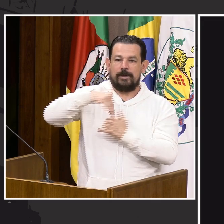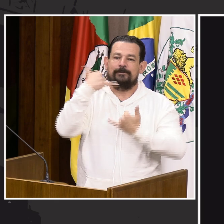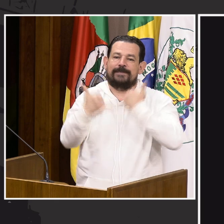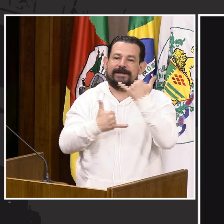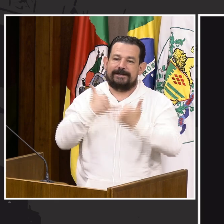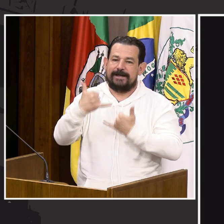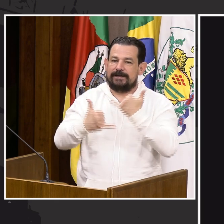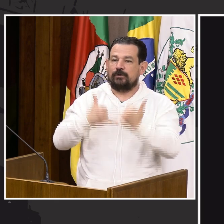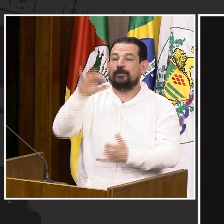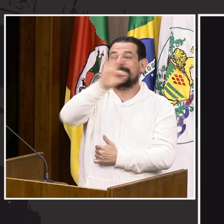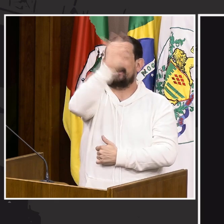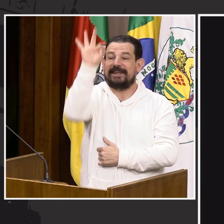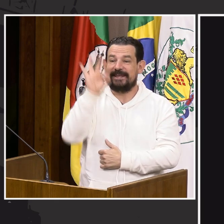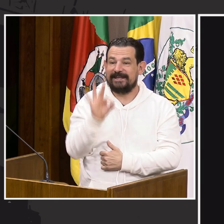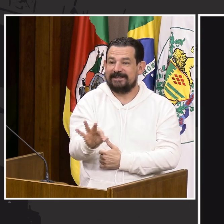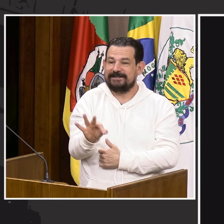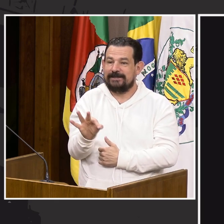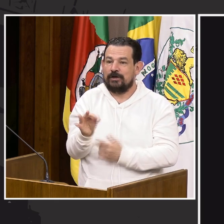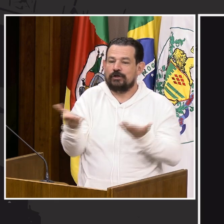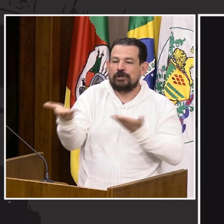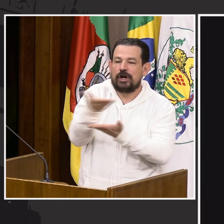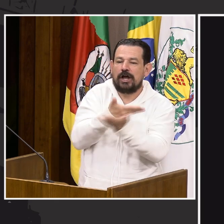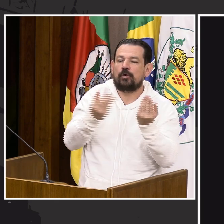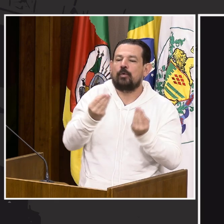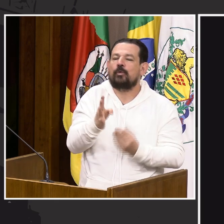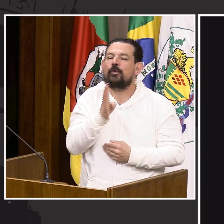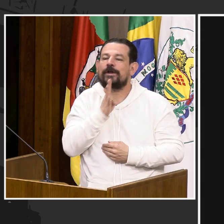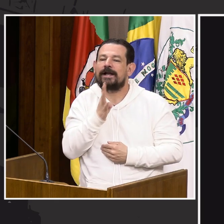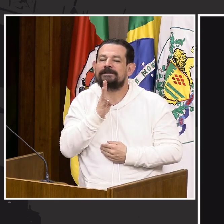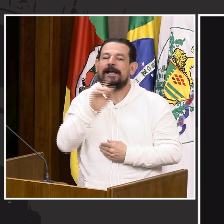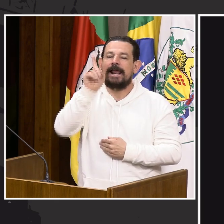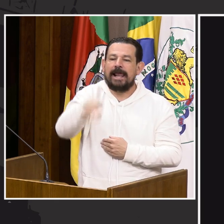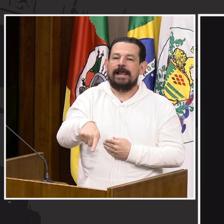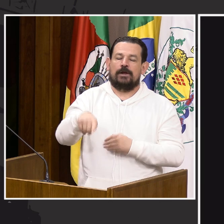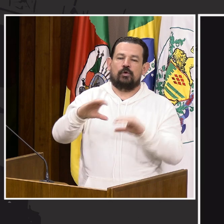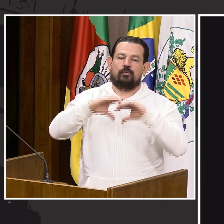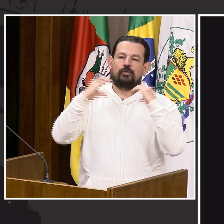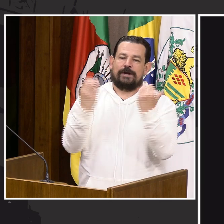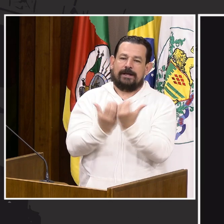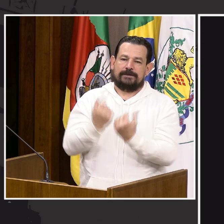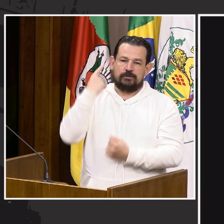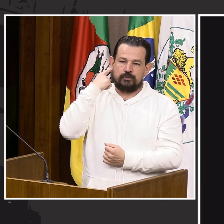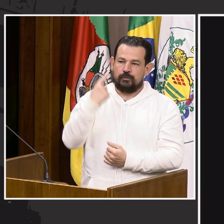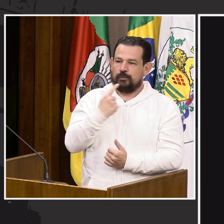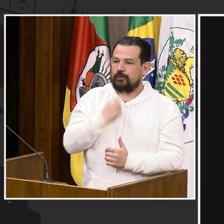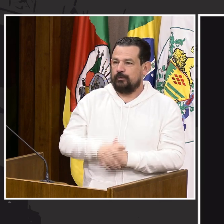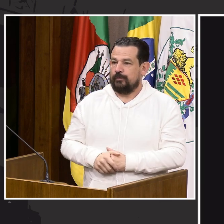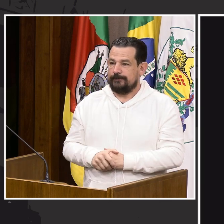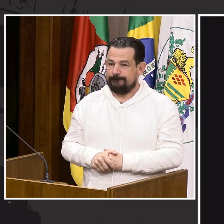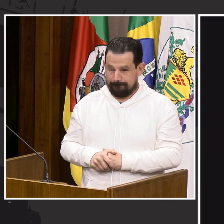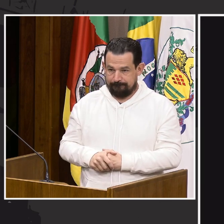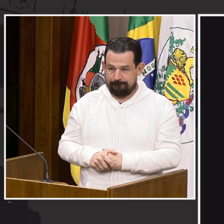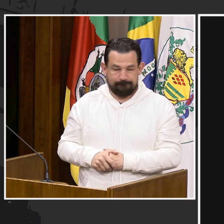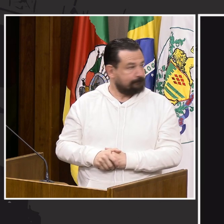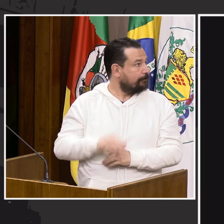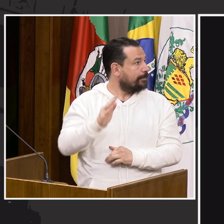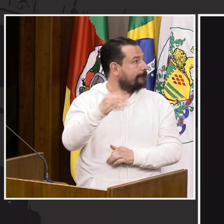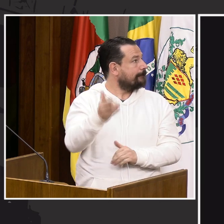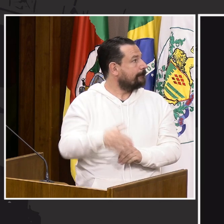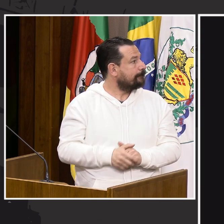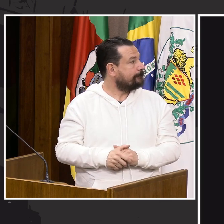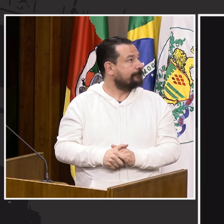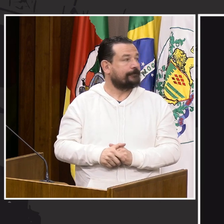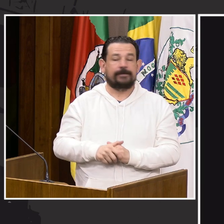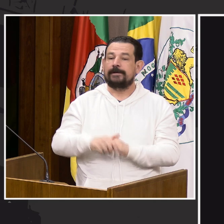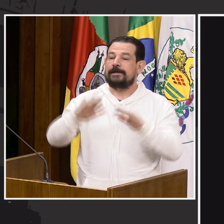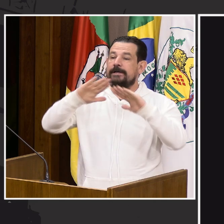toda a sociedade, através de brincadeiras, quiz, essas trocas de conhecimento e experiência, para que toda a comunidade participe